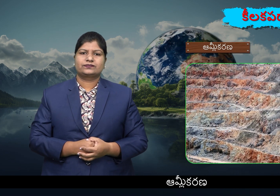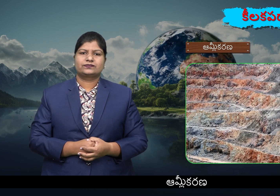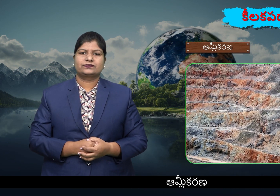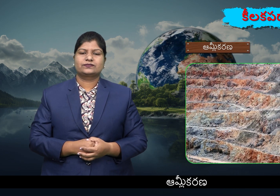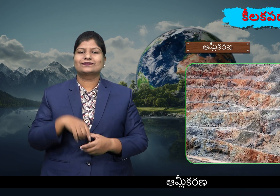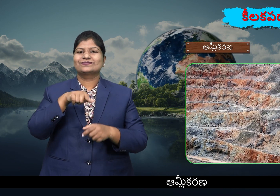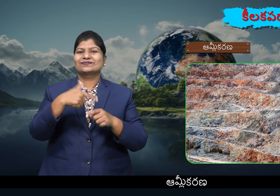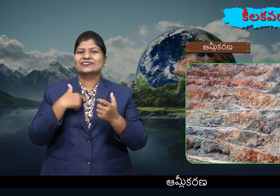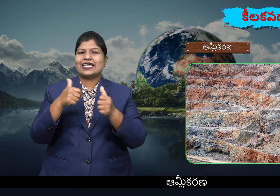ఆమ్లీకరణ,